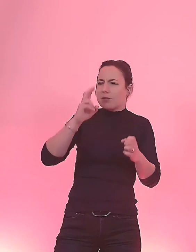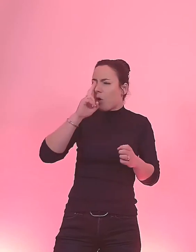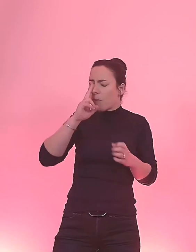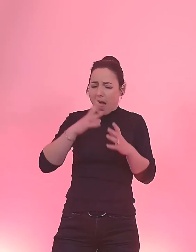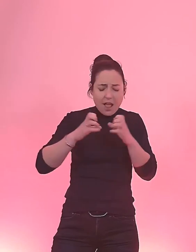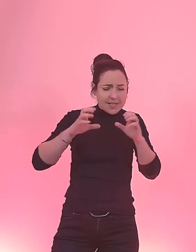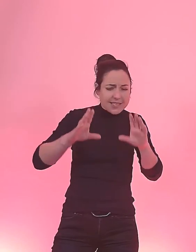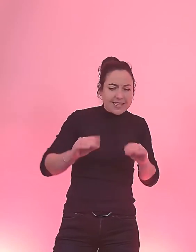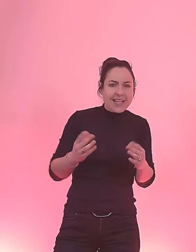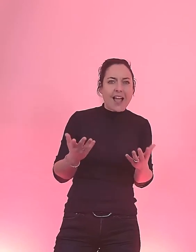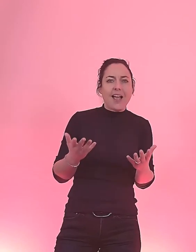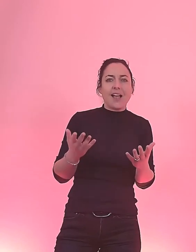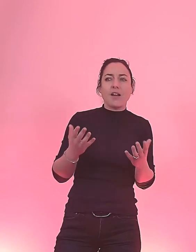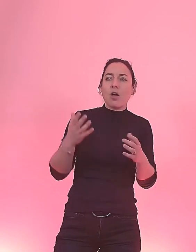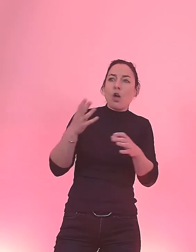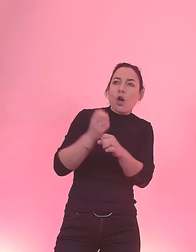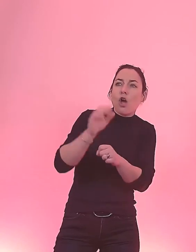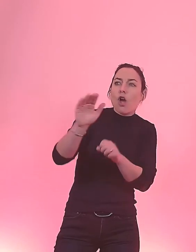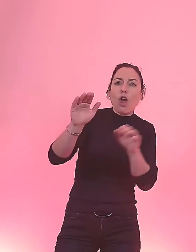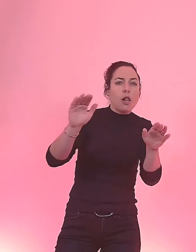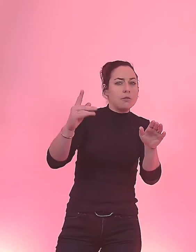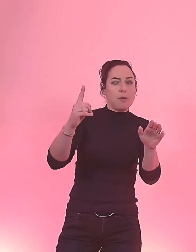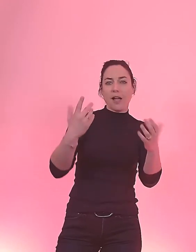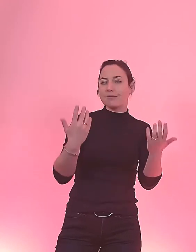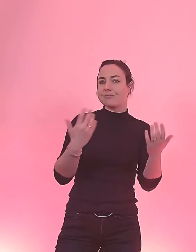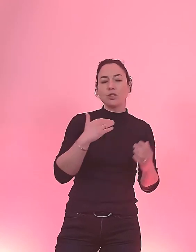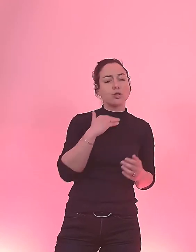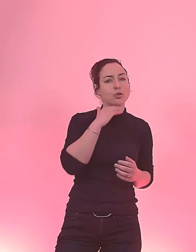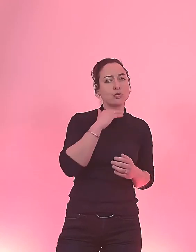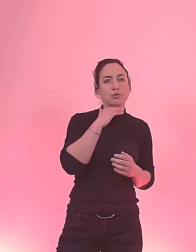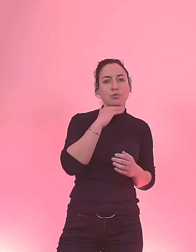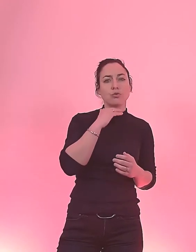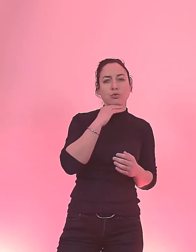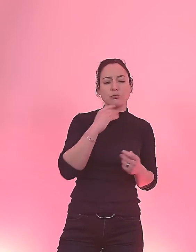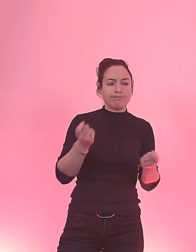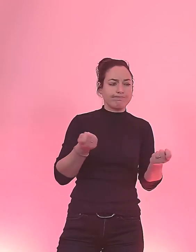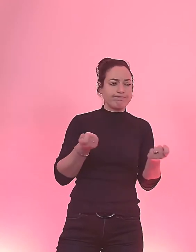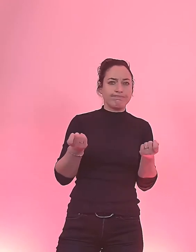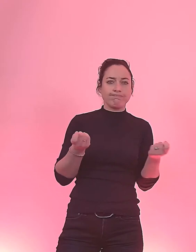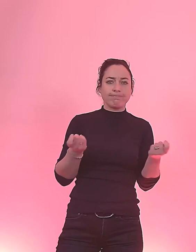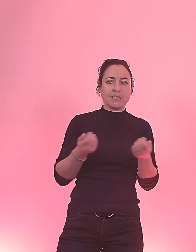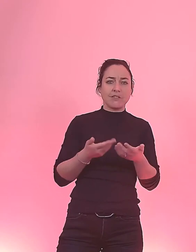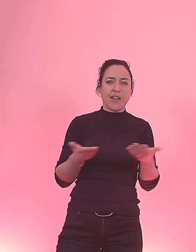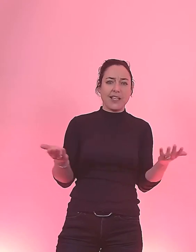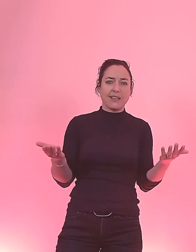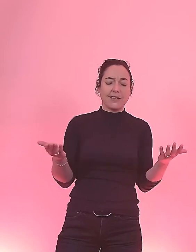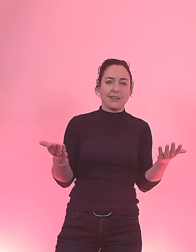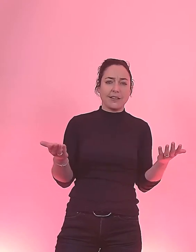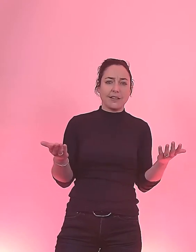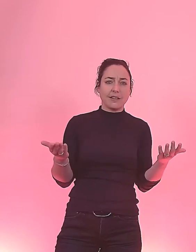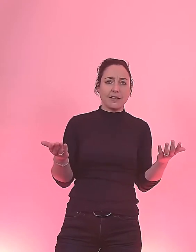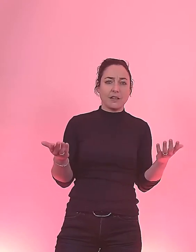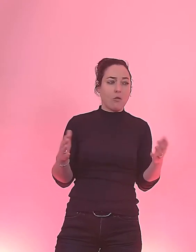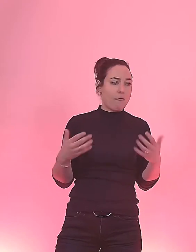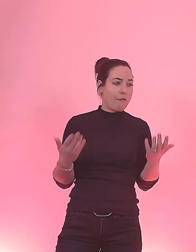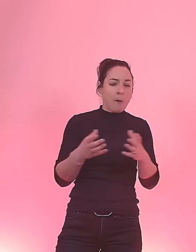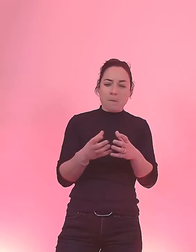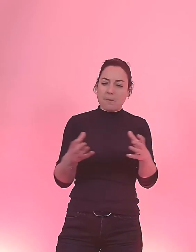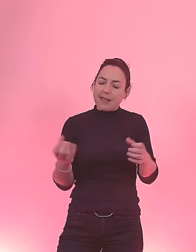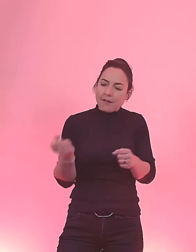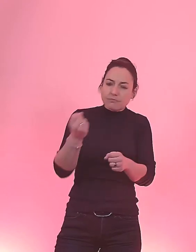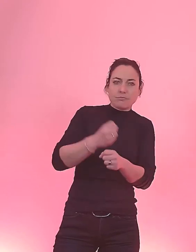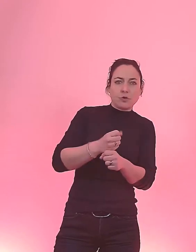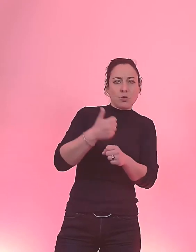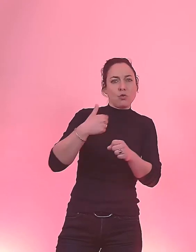je hier niet elke hulp in maar het is niet genoeg je verliest de controle je hebt een bedrijf opgestart je bent een goede